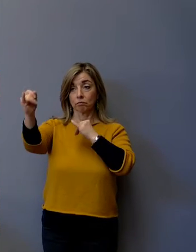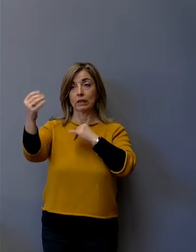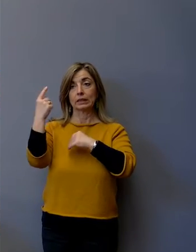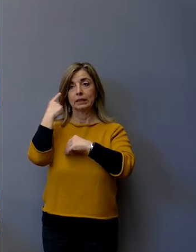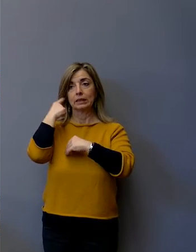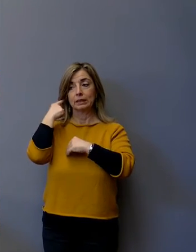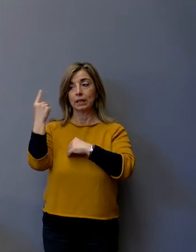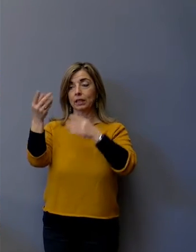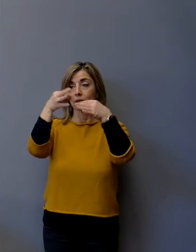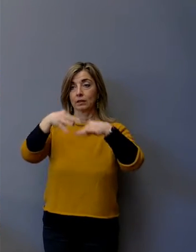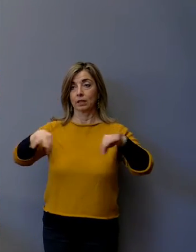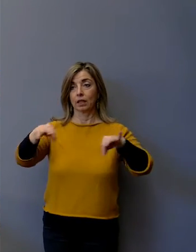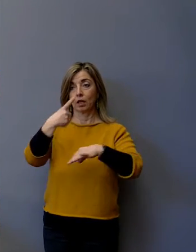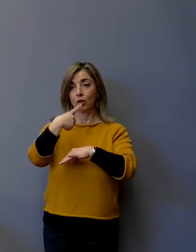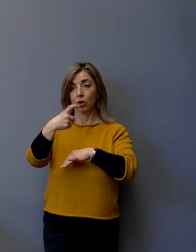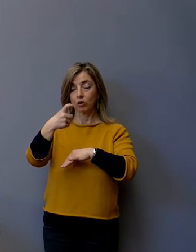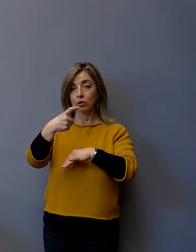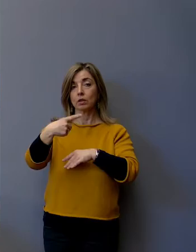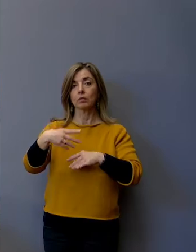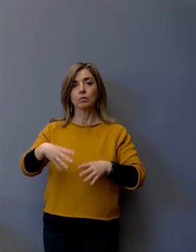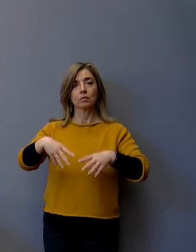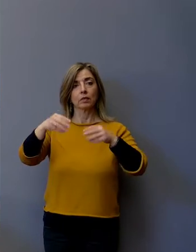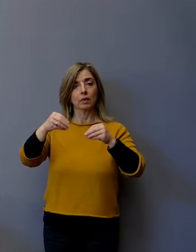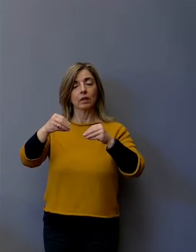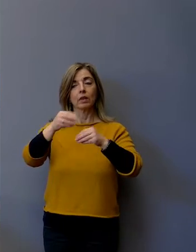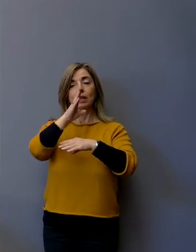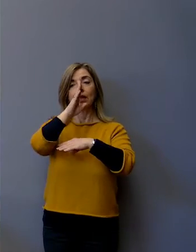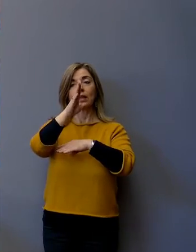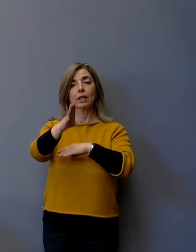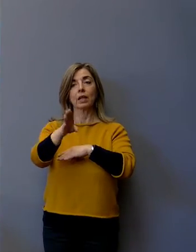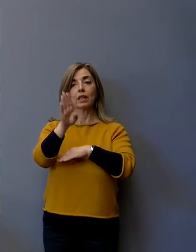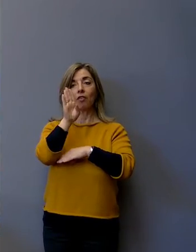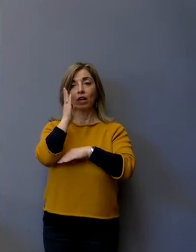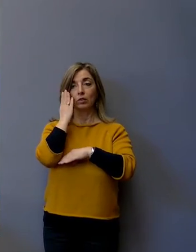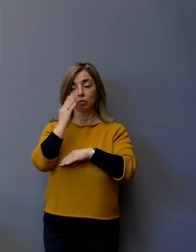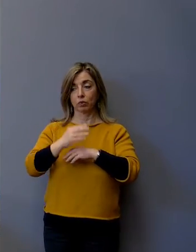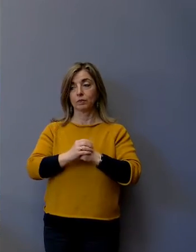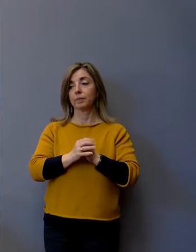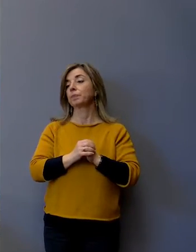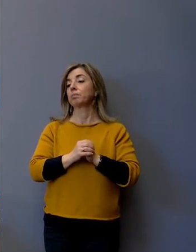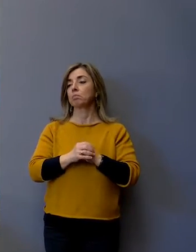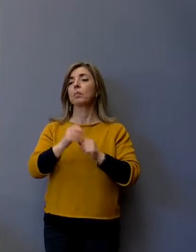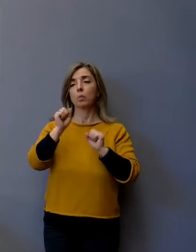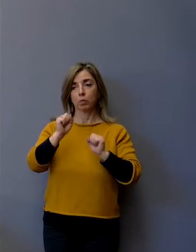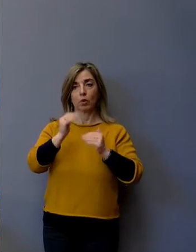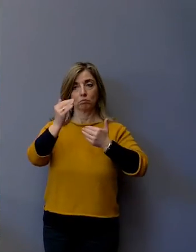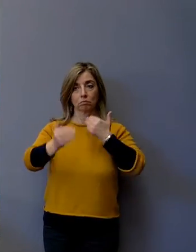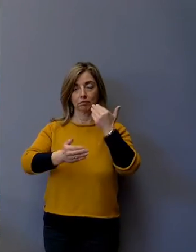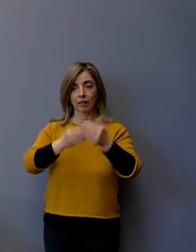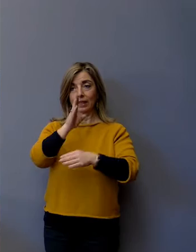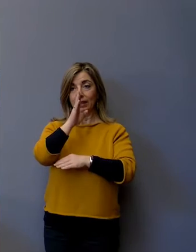e di partire bene si può procedere con la diretta chiede ai colleghi collegati da remoto di